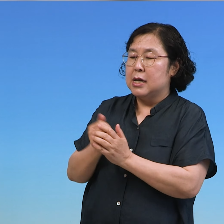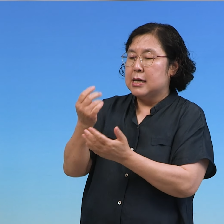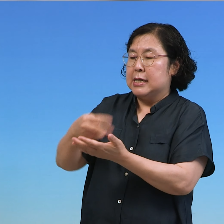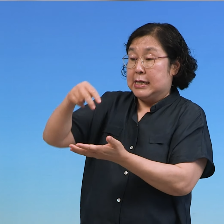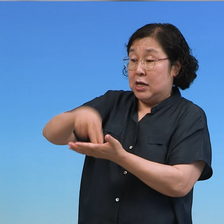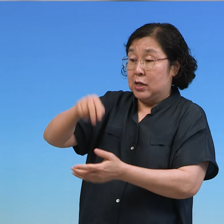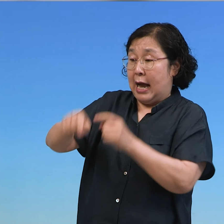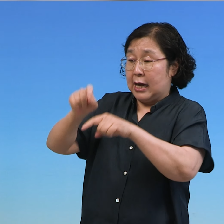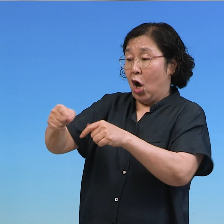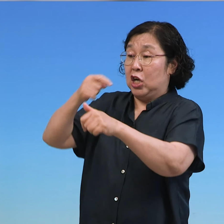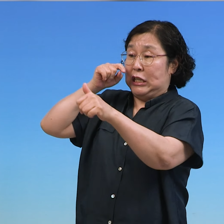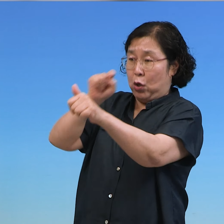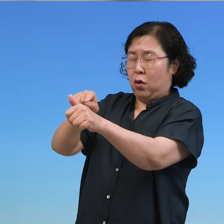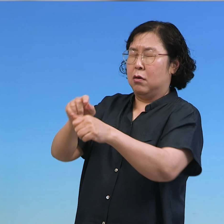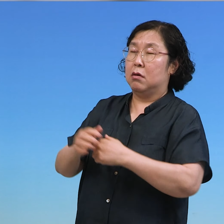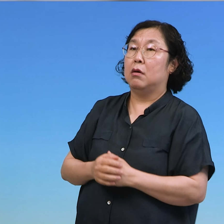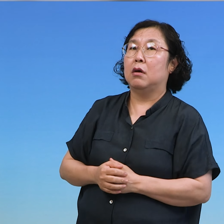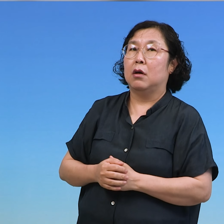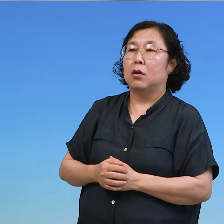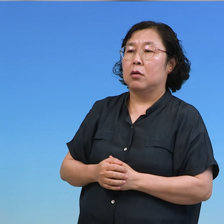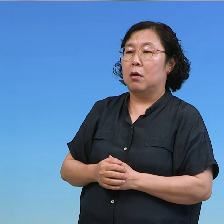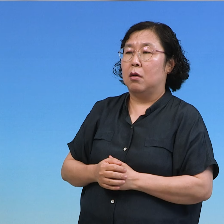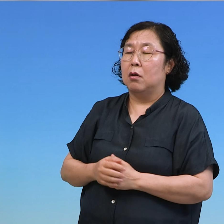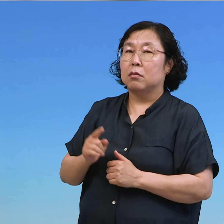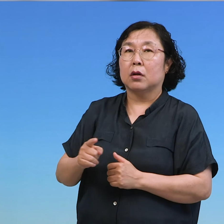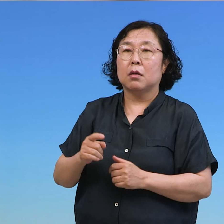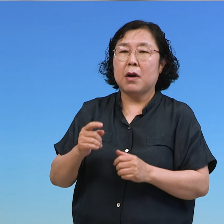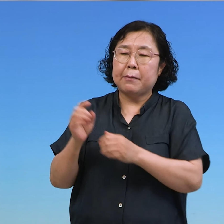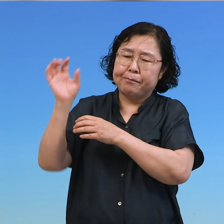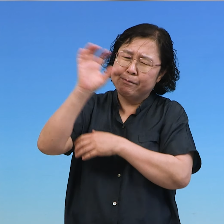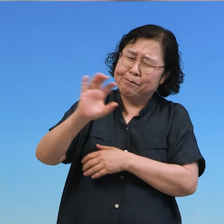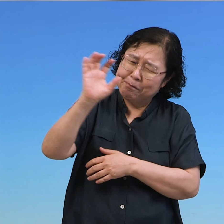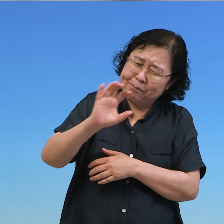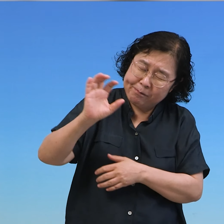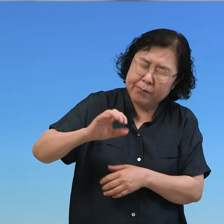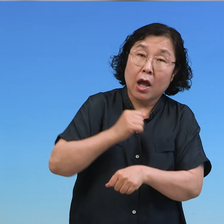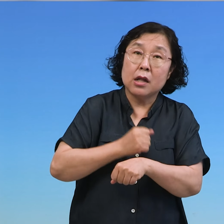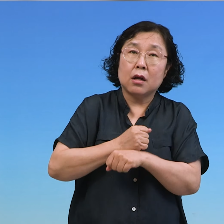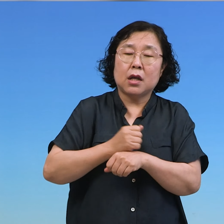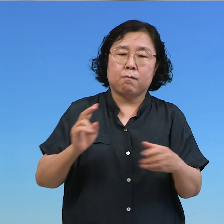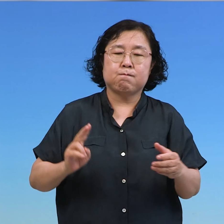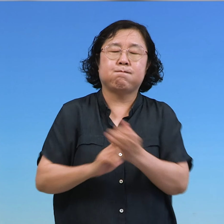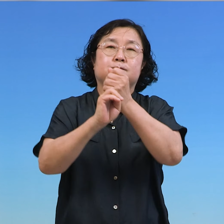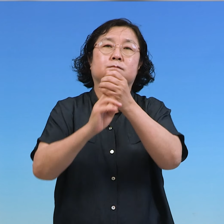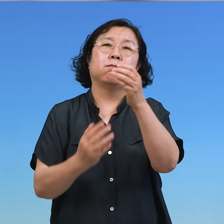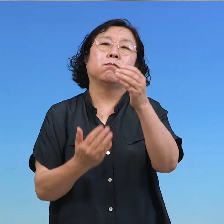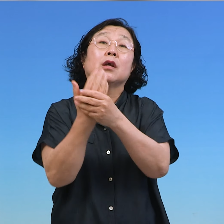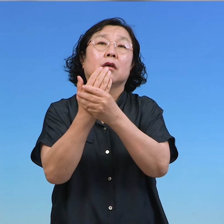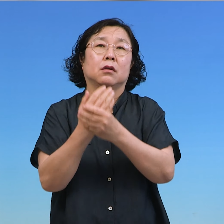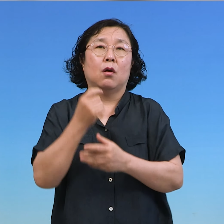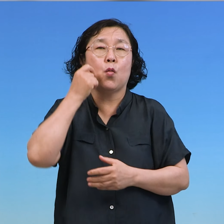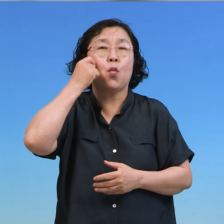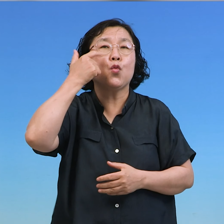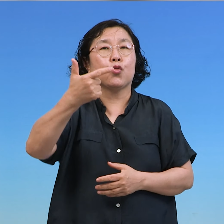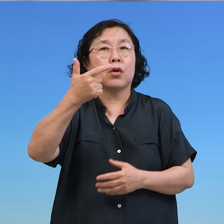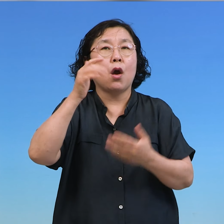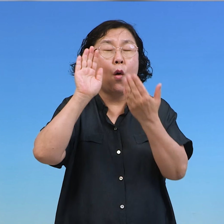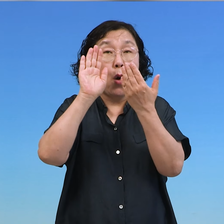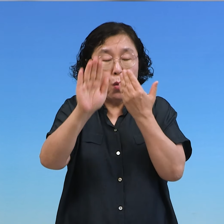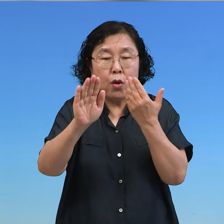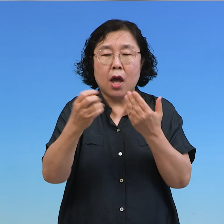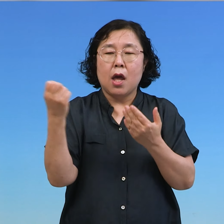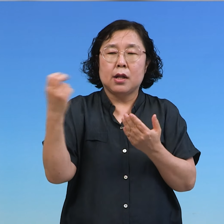그때 기적이 일어났다는 겁니다 그 성교사님이 중풍으로 쓰러지신 지 6개월 만에